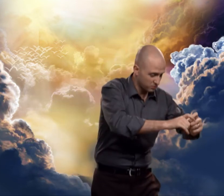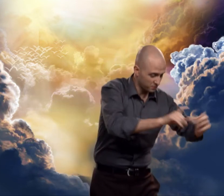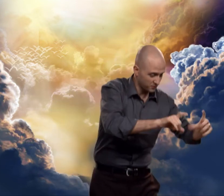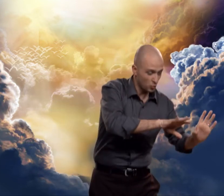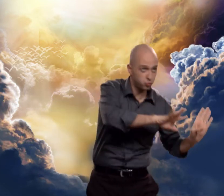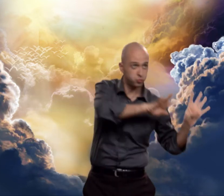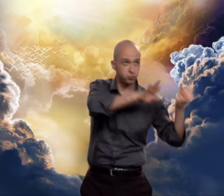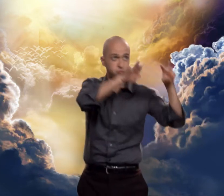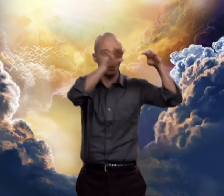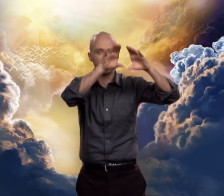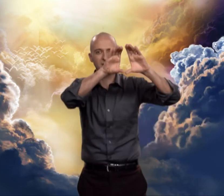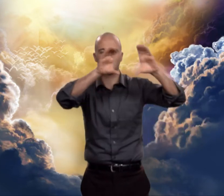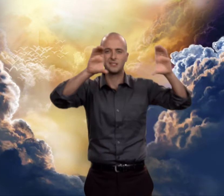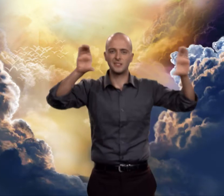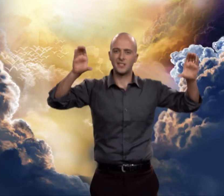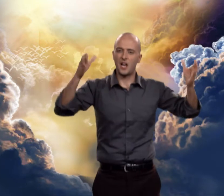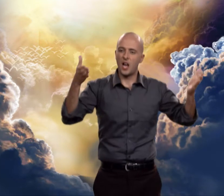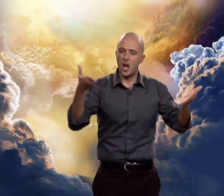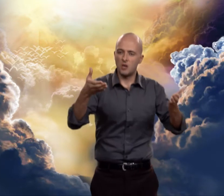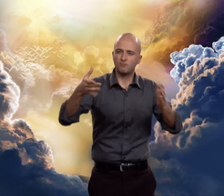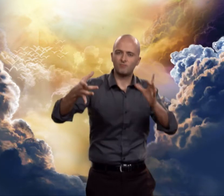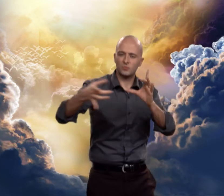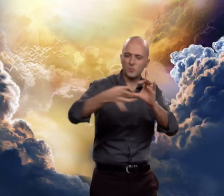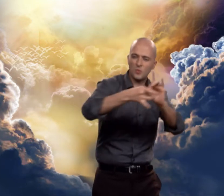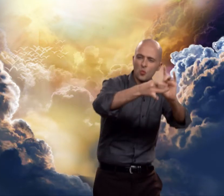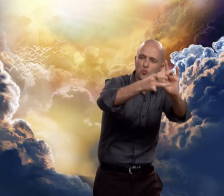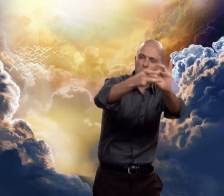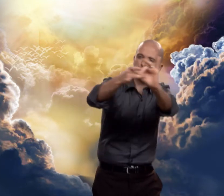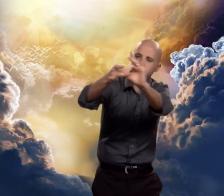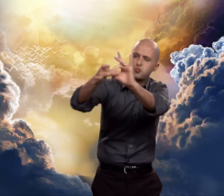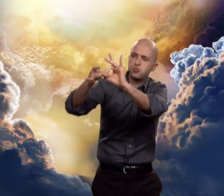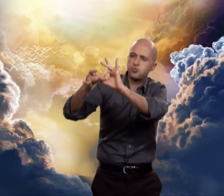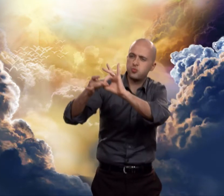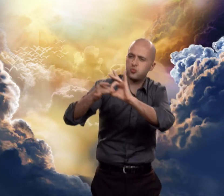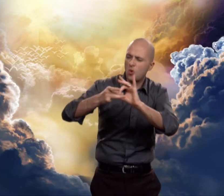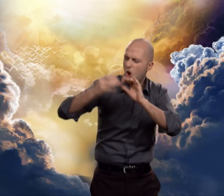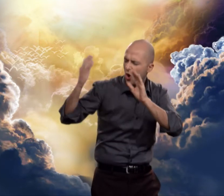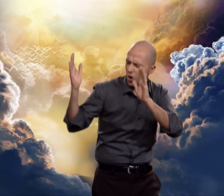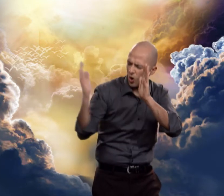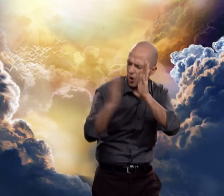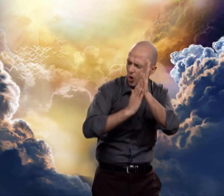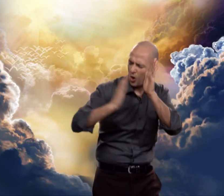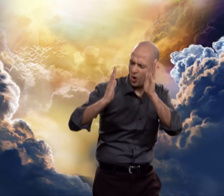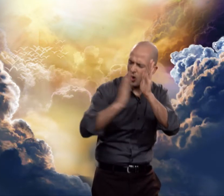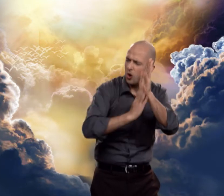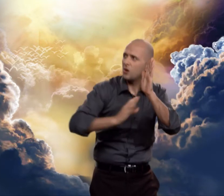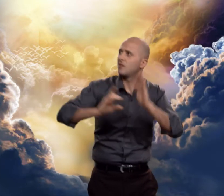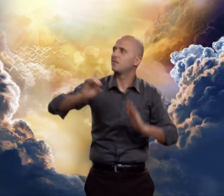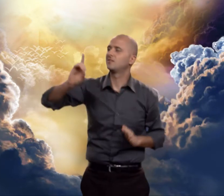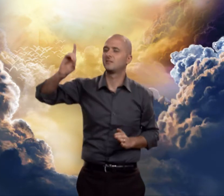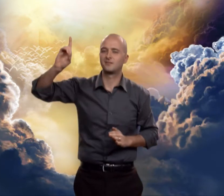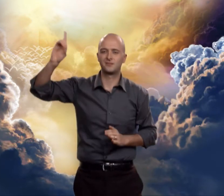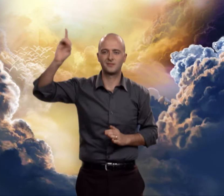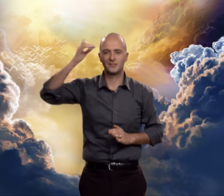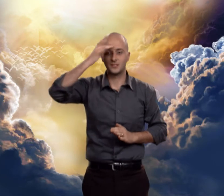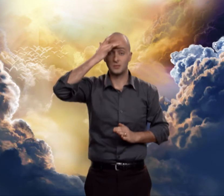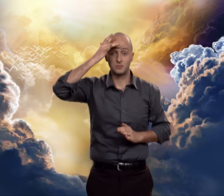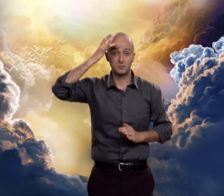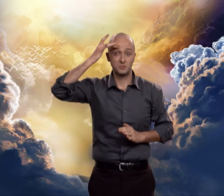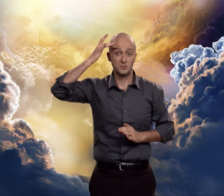Em todos os tempos, os escolhidos do Salvador andaram por caminhos estreitos. Foram purificados na fornalha da aflição.